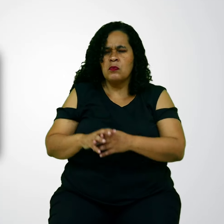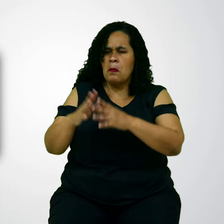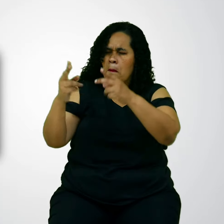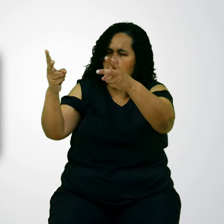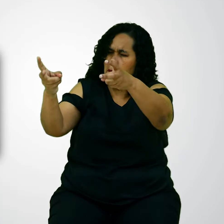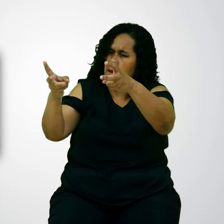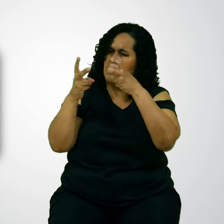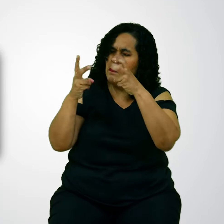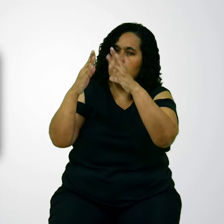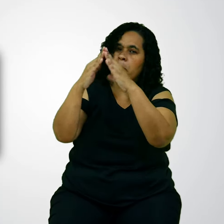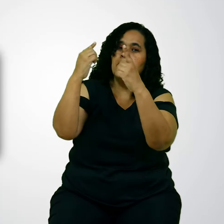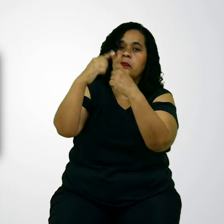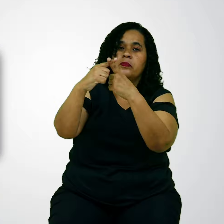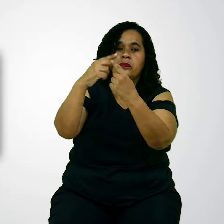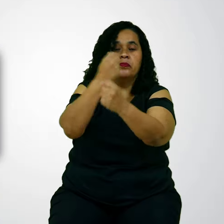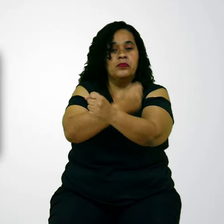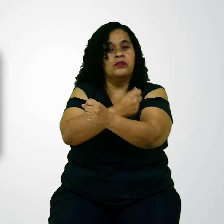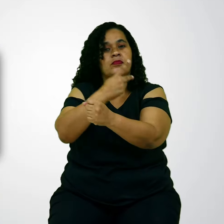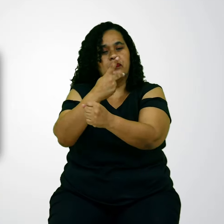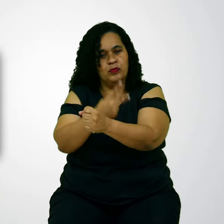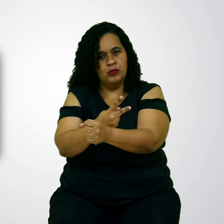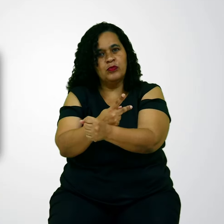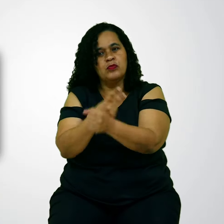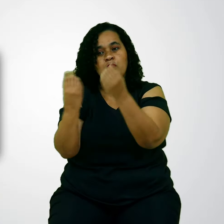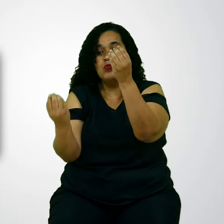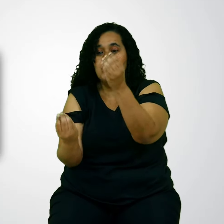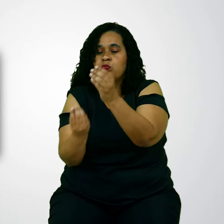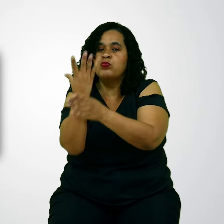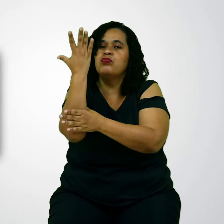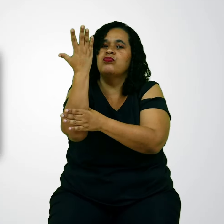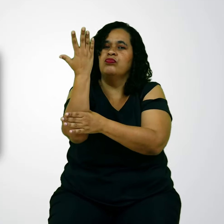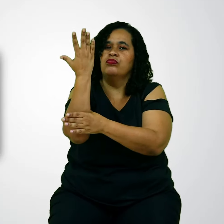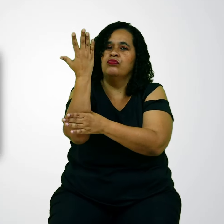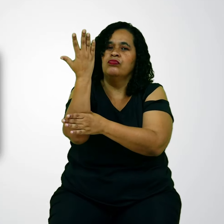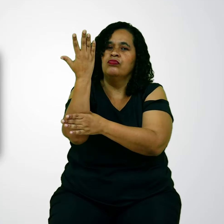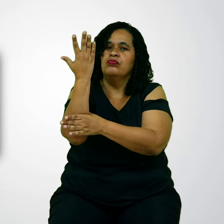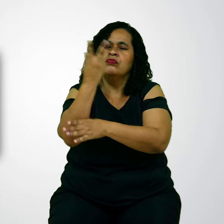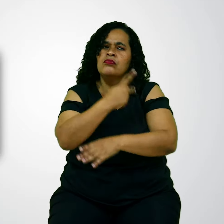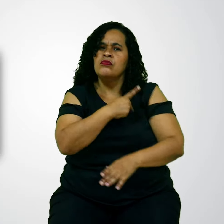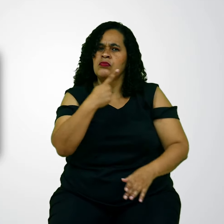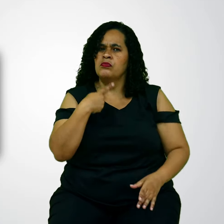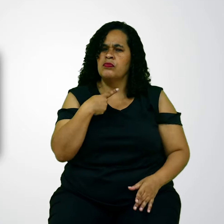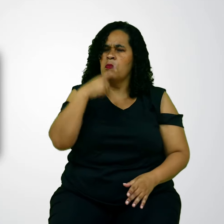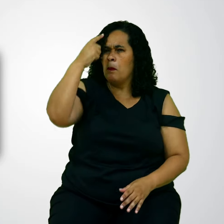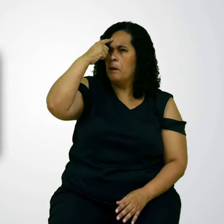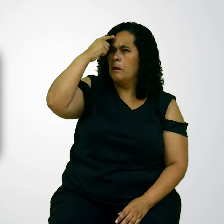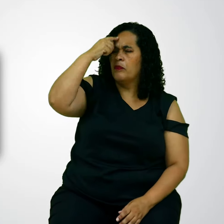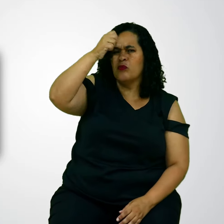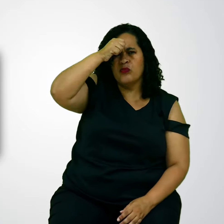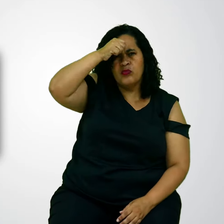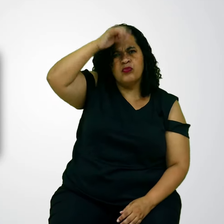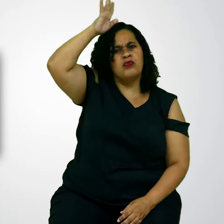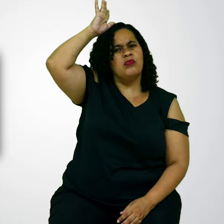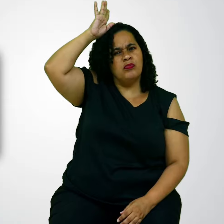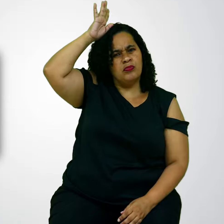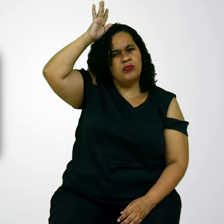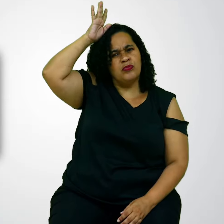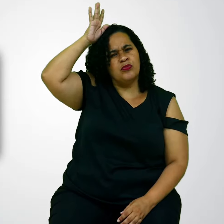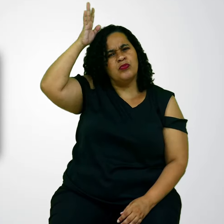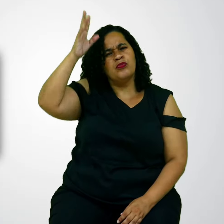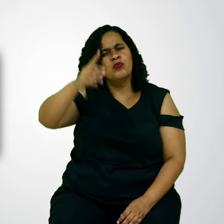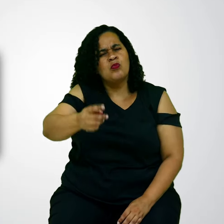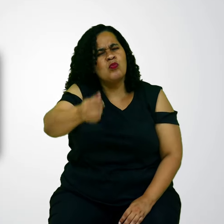avivada. O pastor João Augusto Silveira, ele pensava no avivamento, e durante esses quase 90 anos, a gente